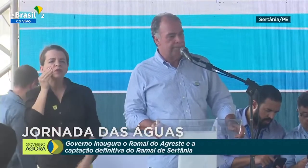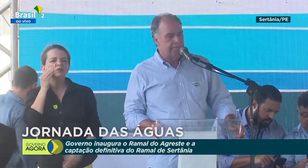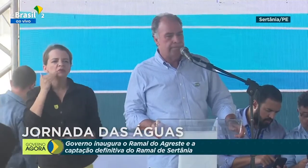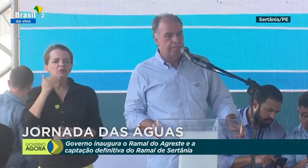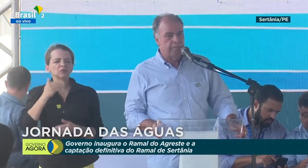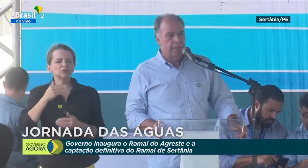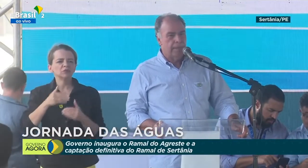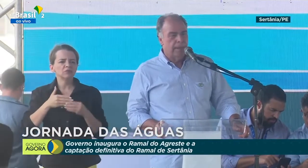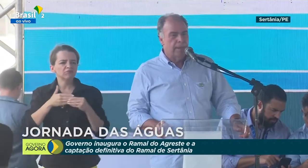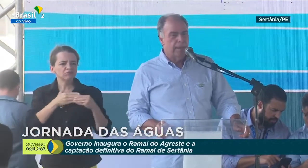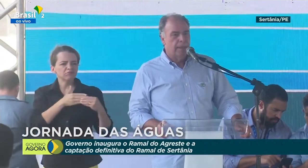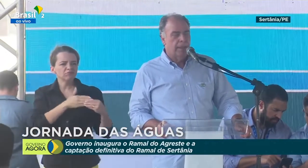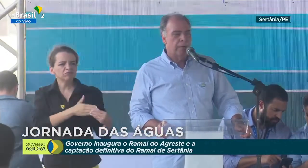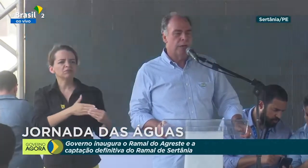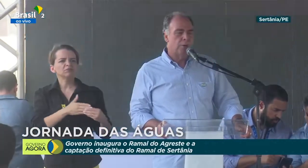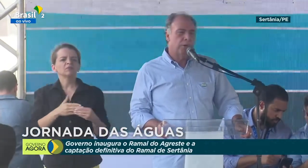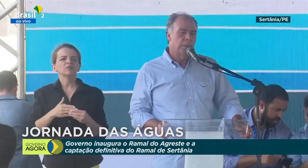acompanhar